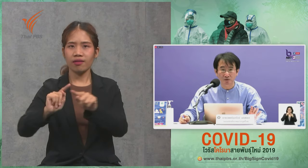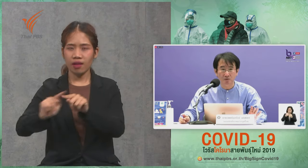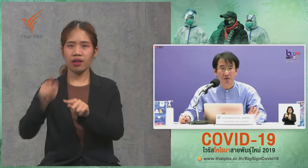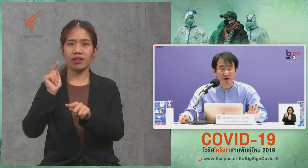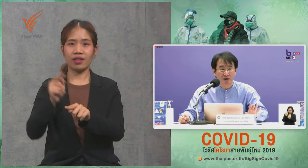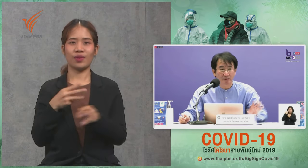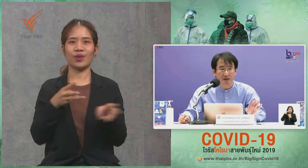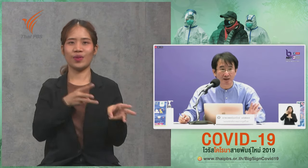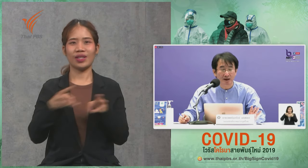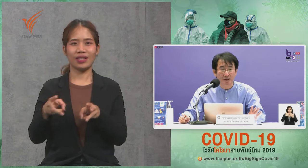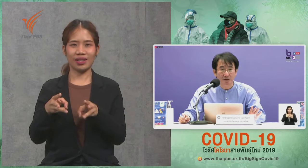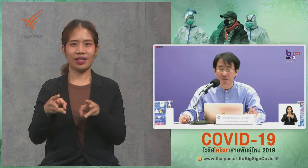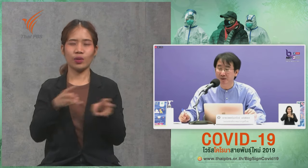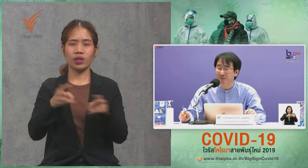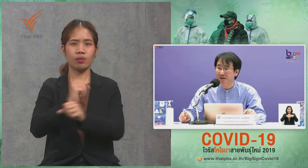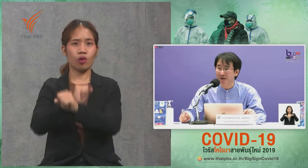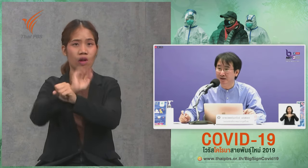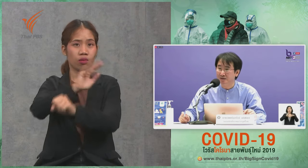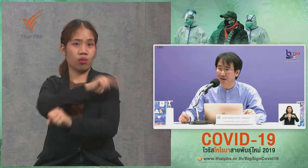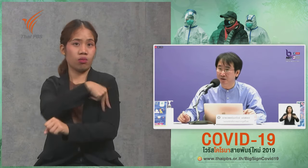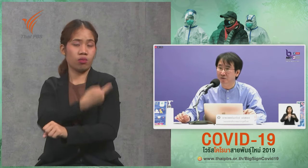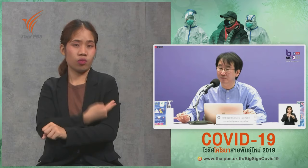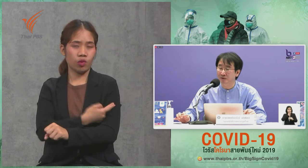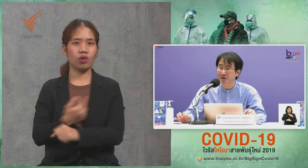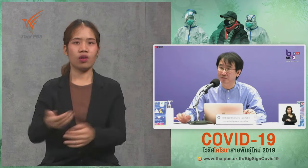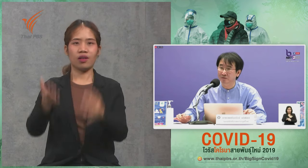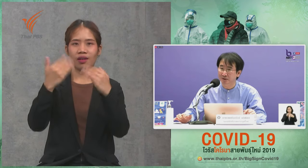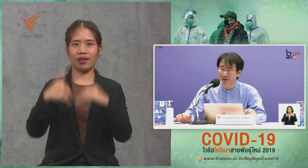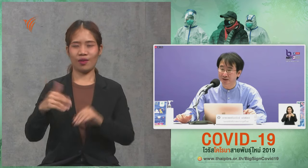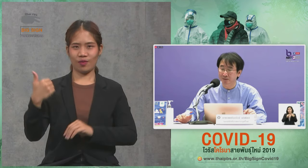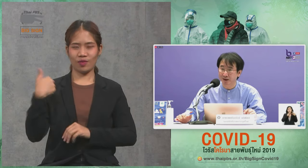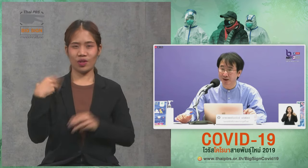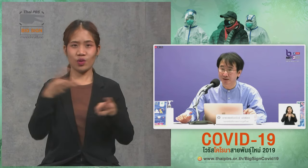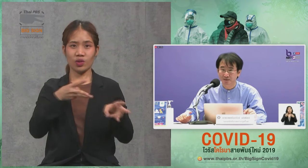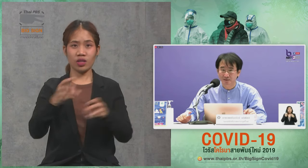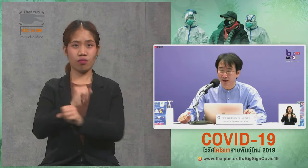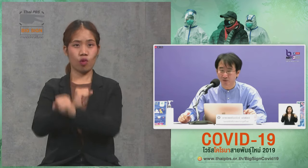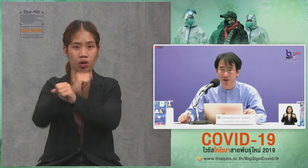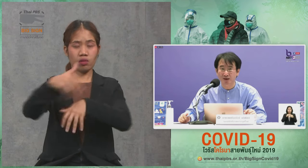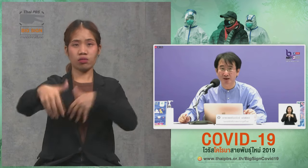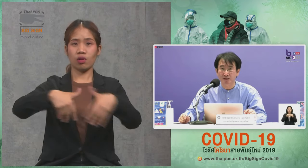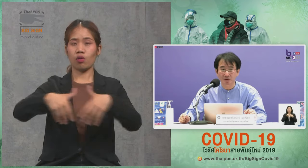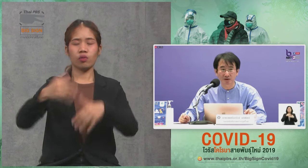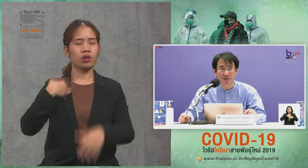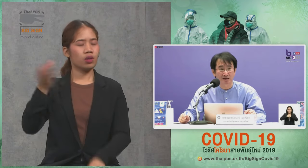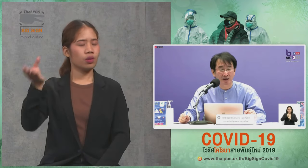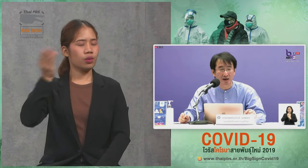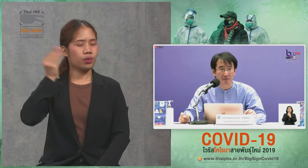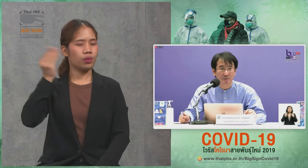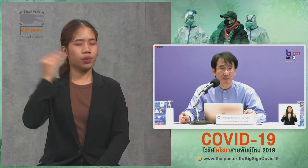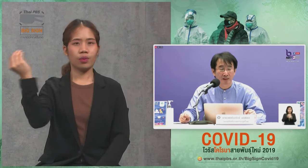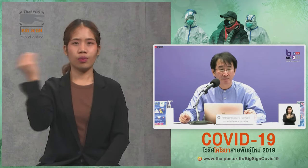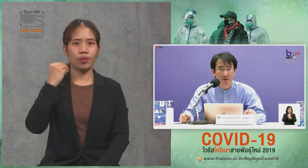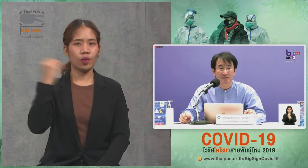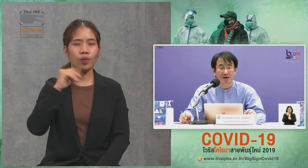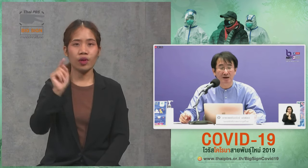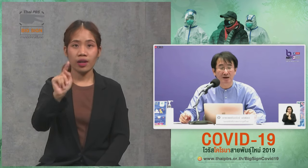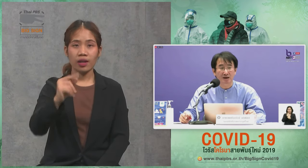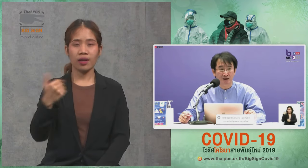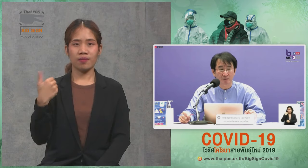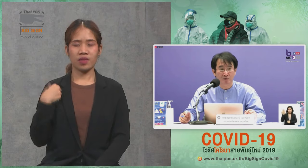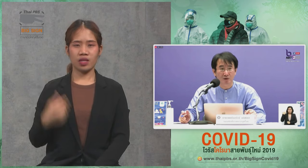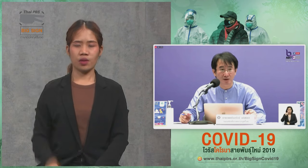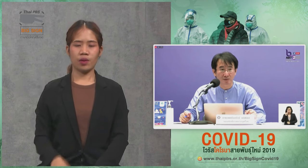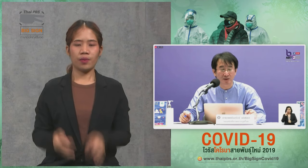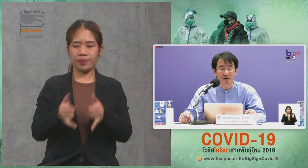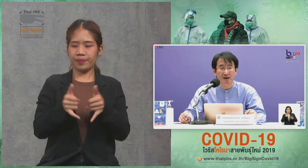างสาธารณสุขกับอีกมาตรการนึงก็เป็นมาตรการทางสังคมที่เราได้ยินกันมาหลายวันแล้วนะครับก็คือมาตรการเพิ่มระยะห่